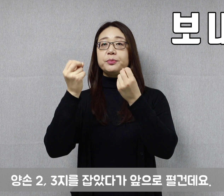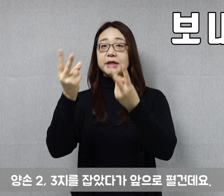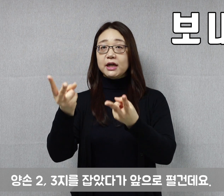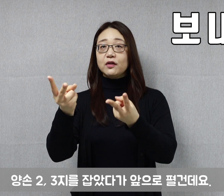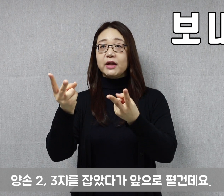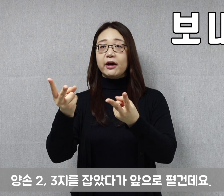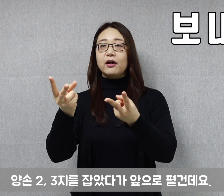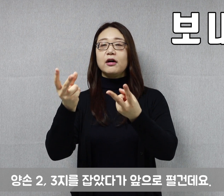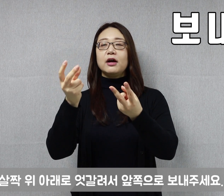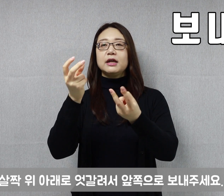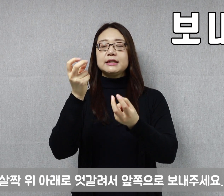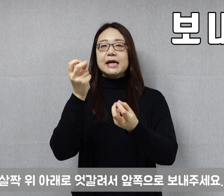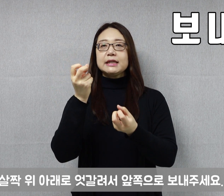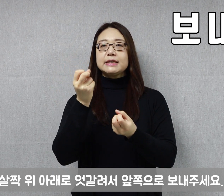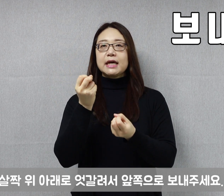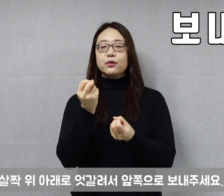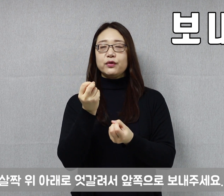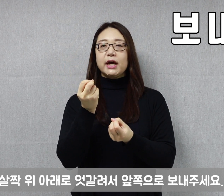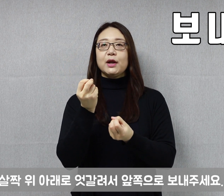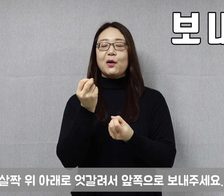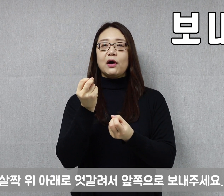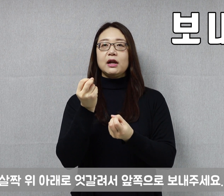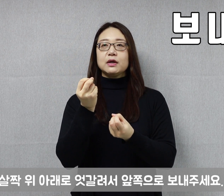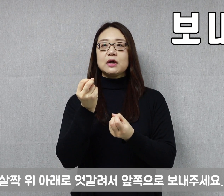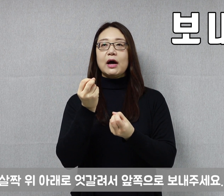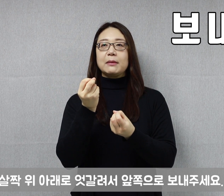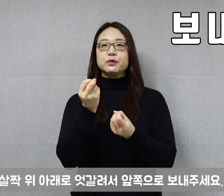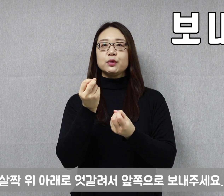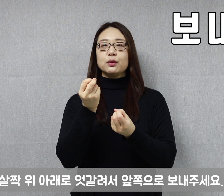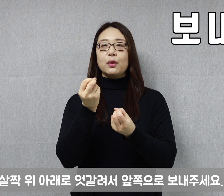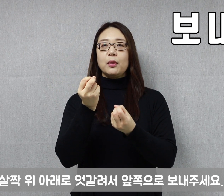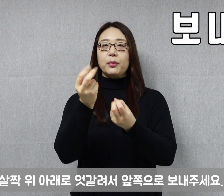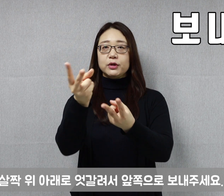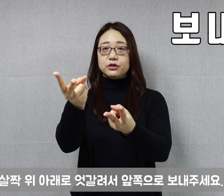필 건데요. 살짝 위아래로 엇갈려서 앞쪽으로 보내주세요.